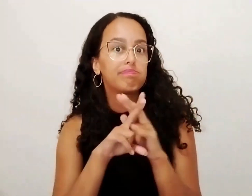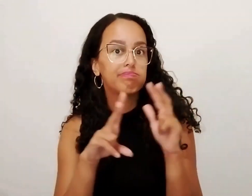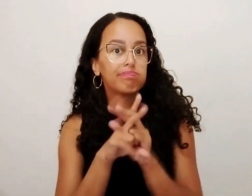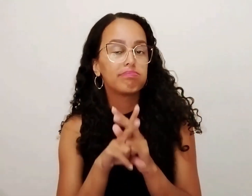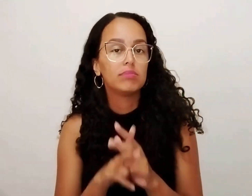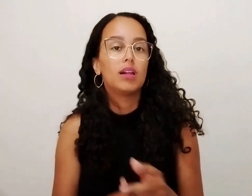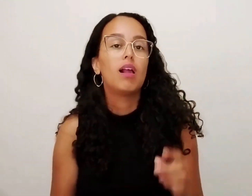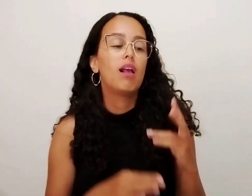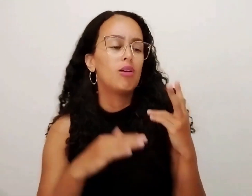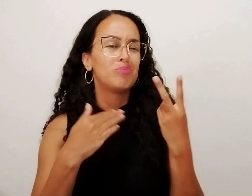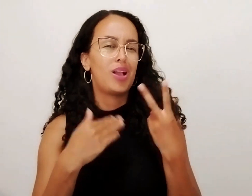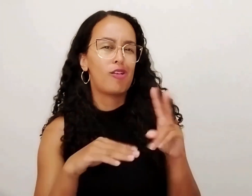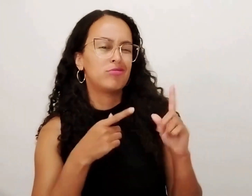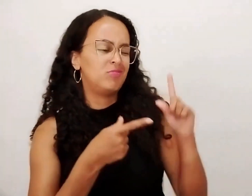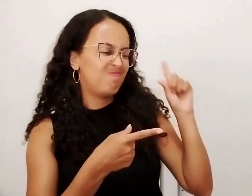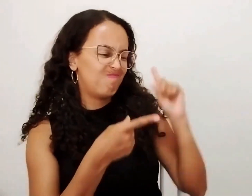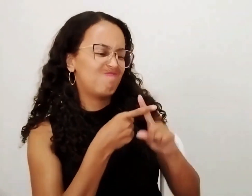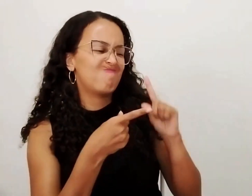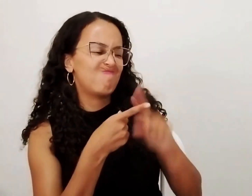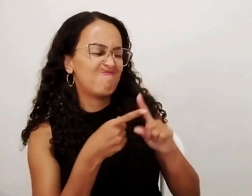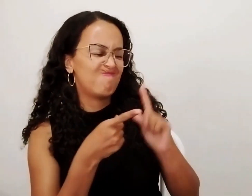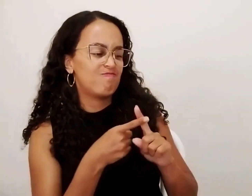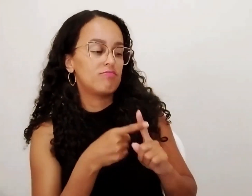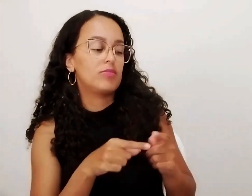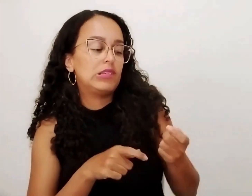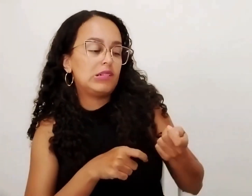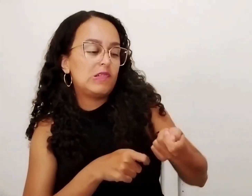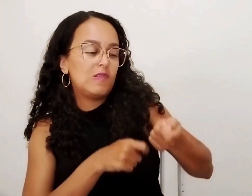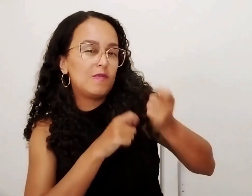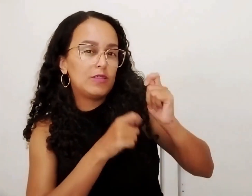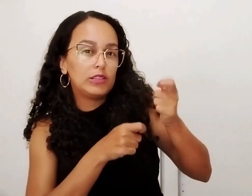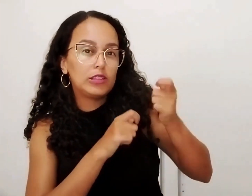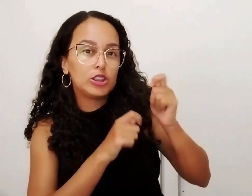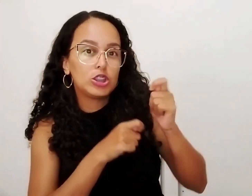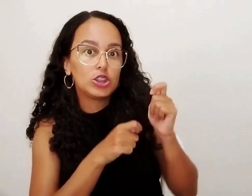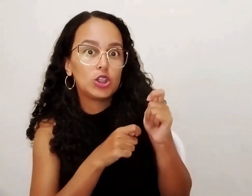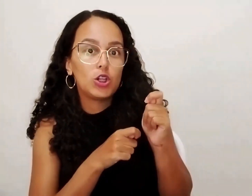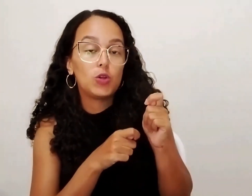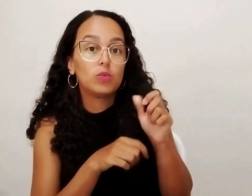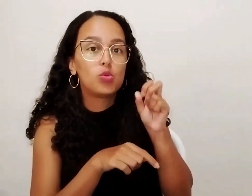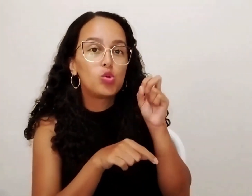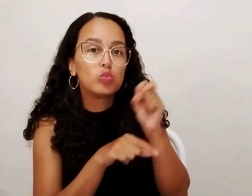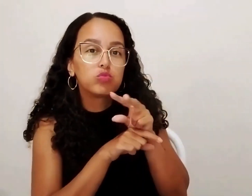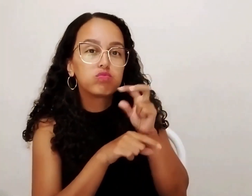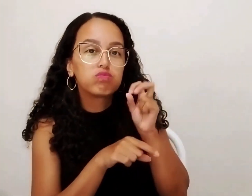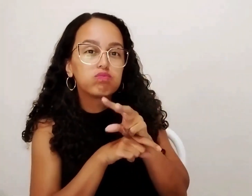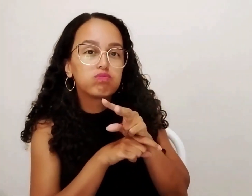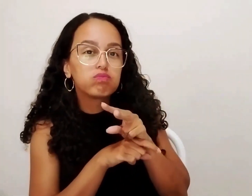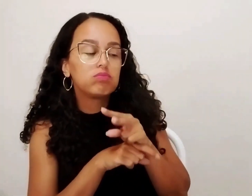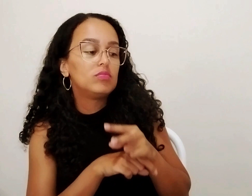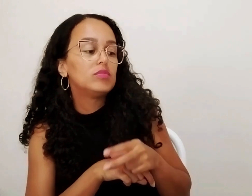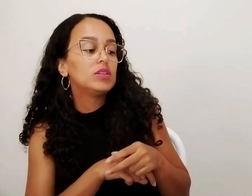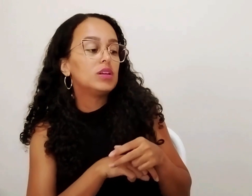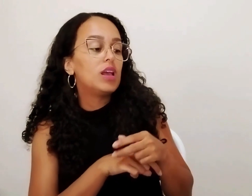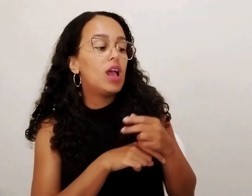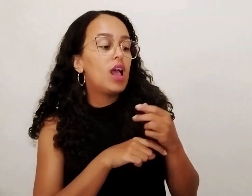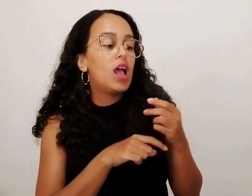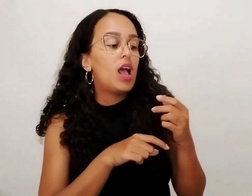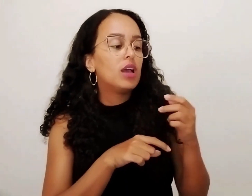Seu irmão fica muito doente e vai sumindo até virar uma sombra envenenada. A